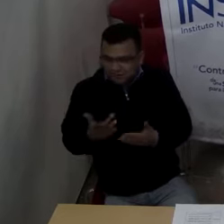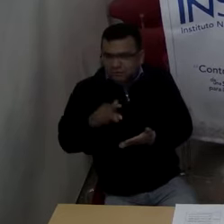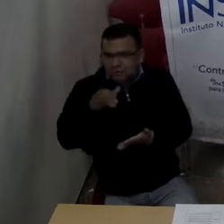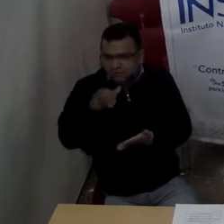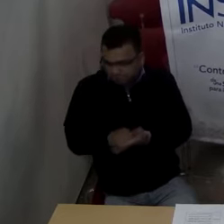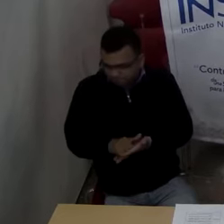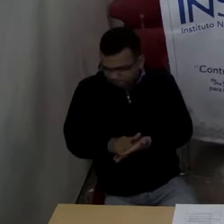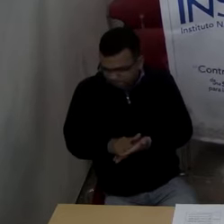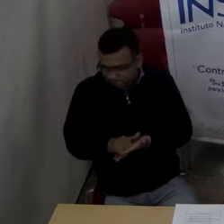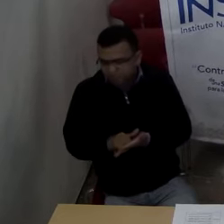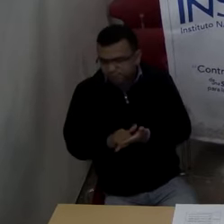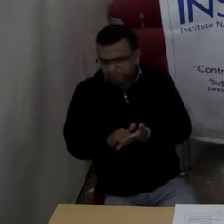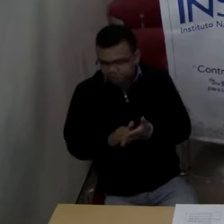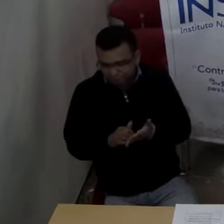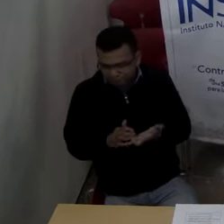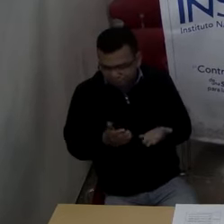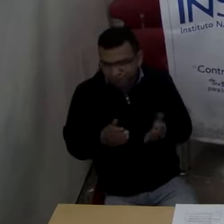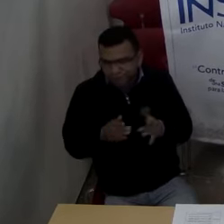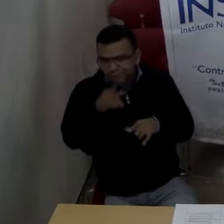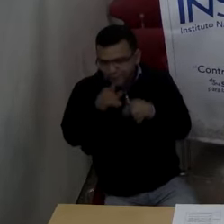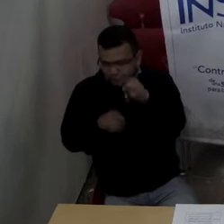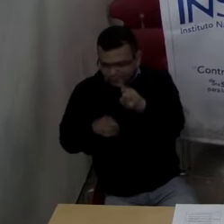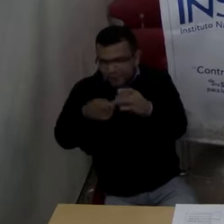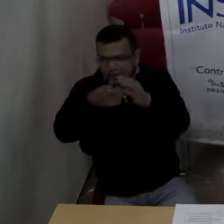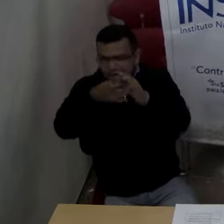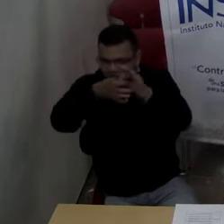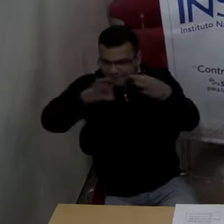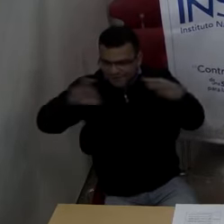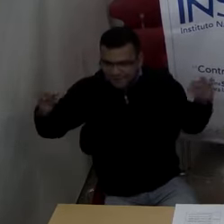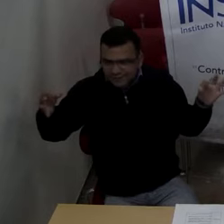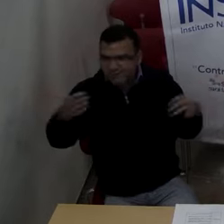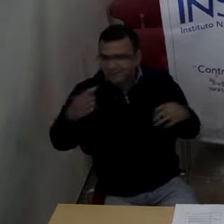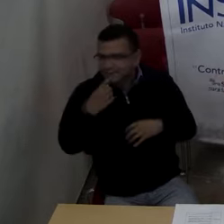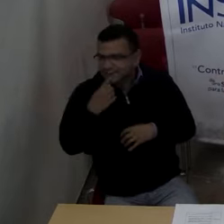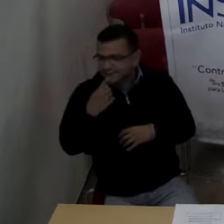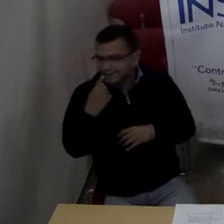es que hay algunos refranes que dicen por ahí,